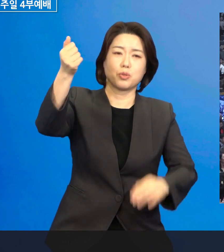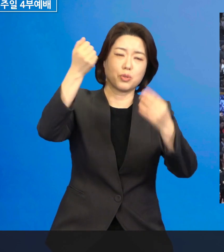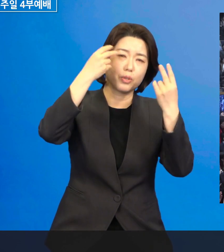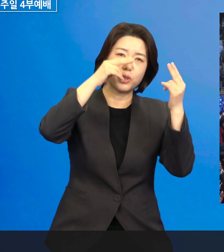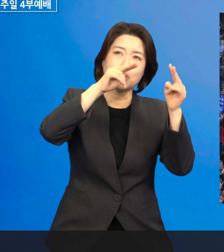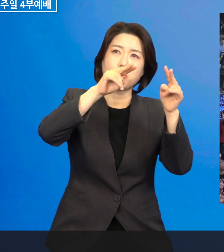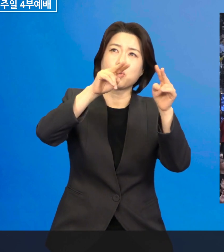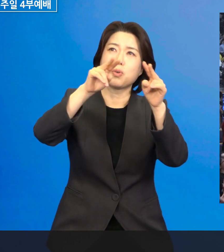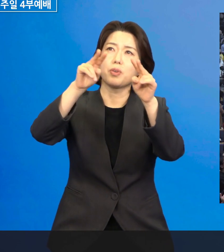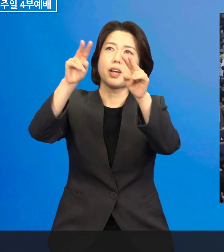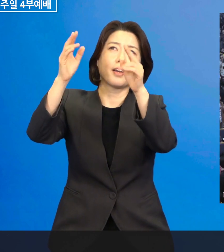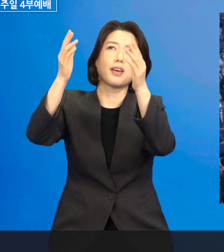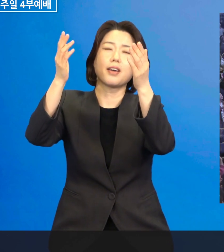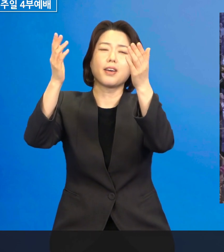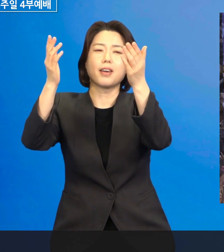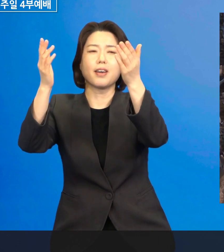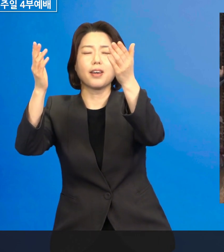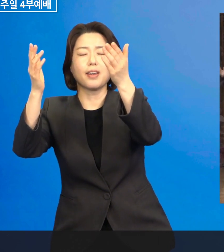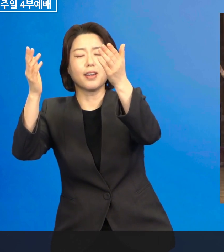주를